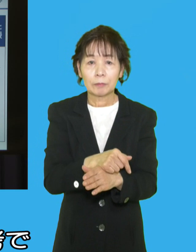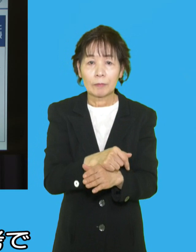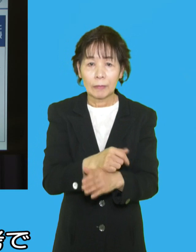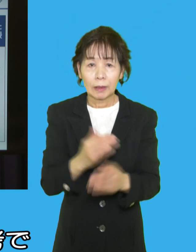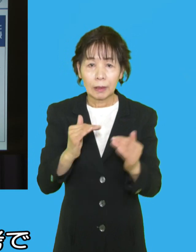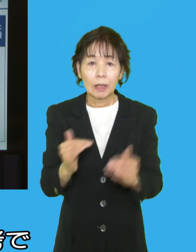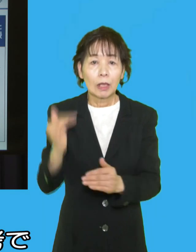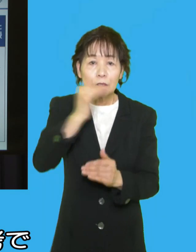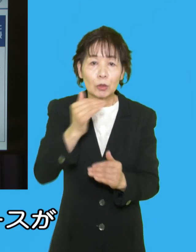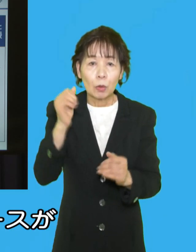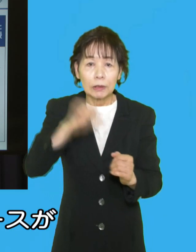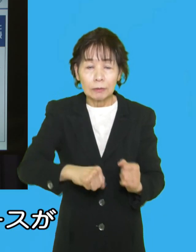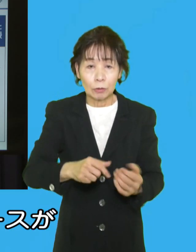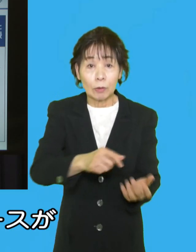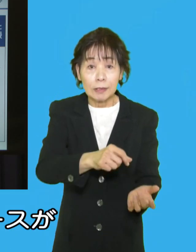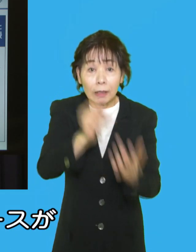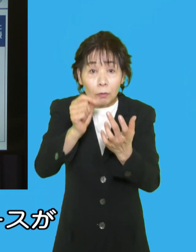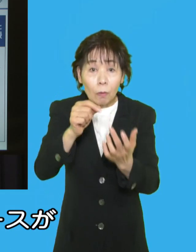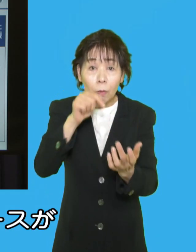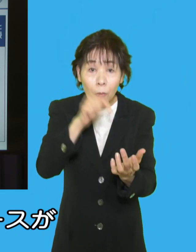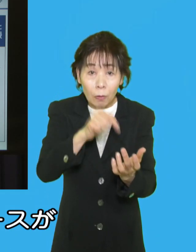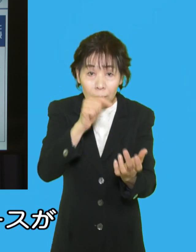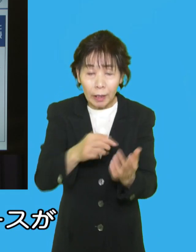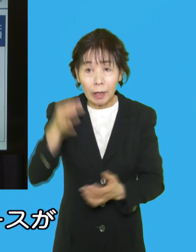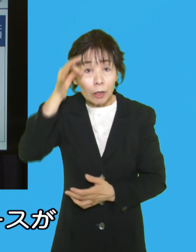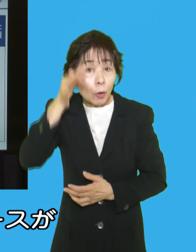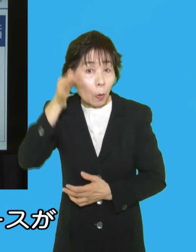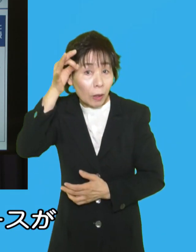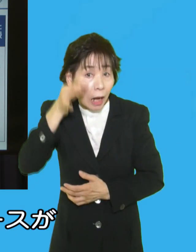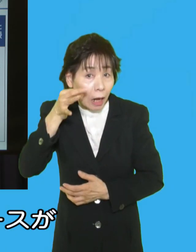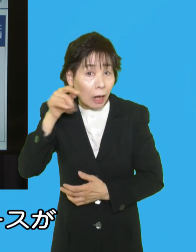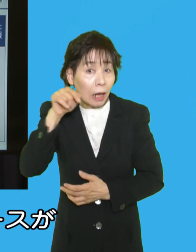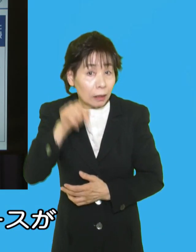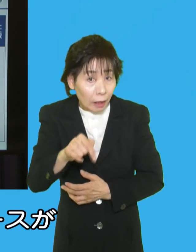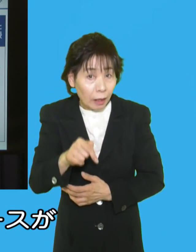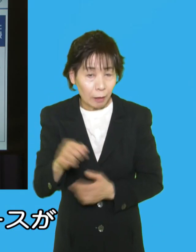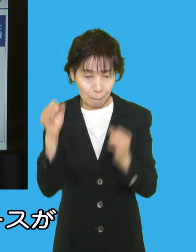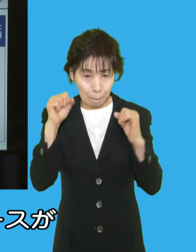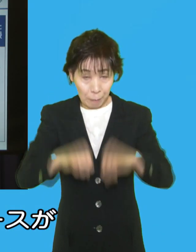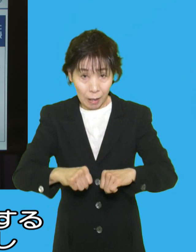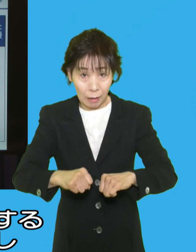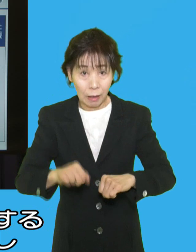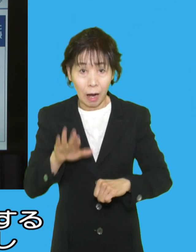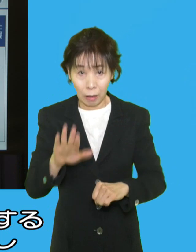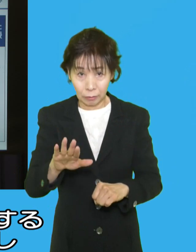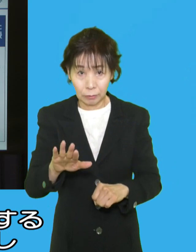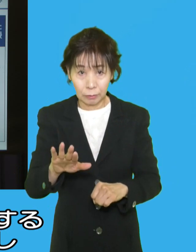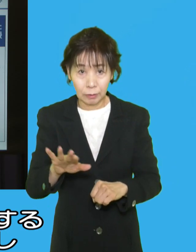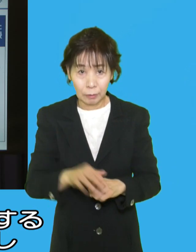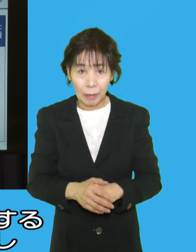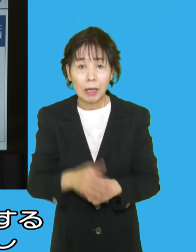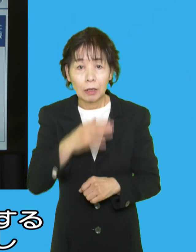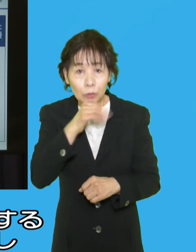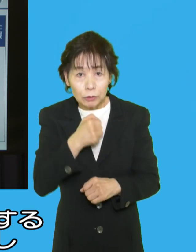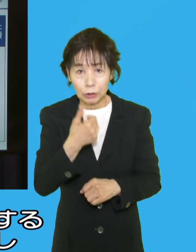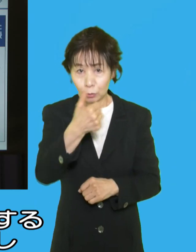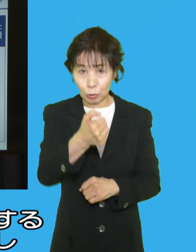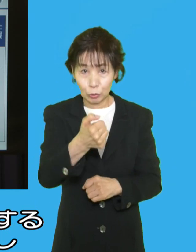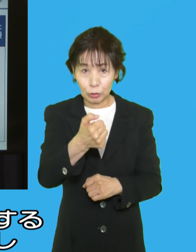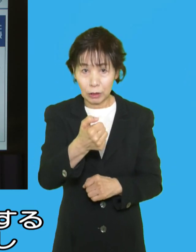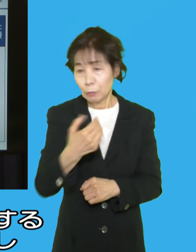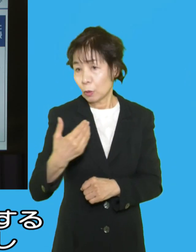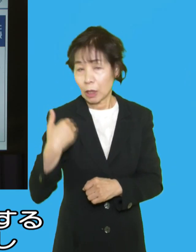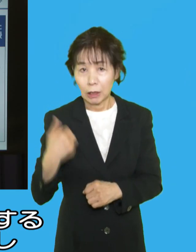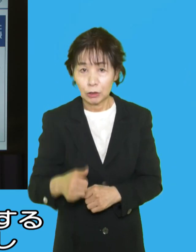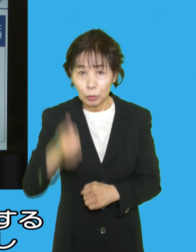承認選考でですね、評価で、承認しているケースはございますので、50代でも係長に承認